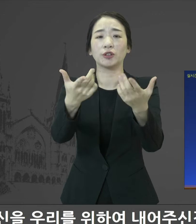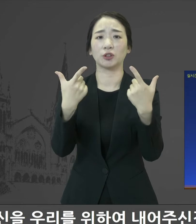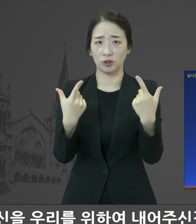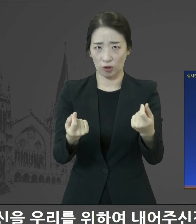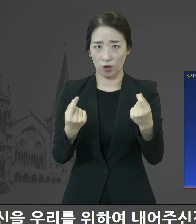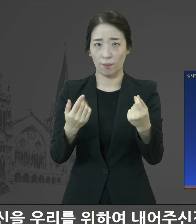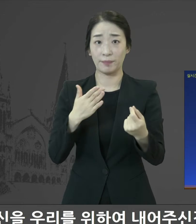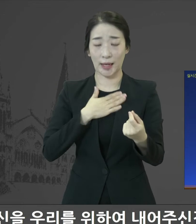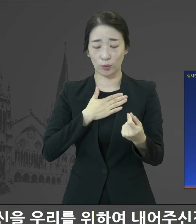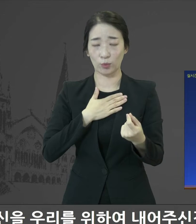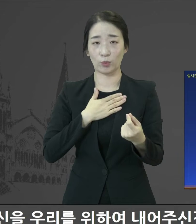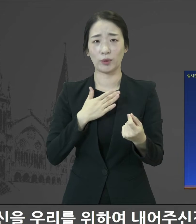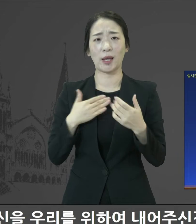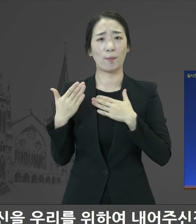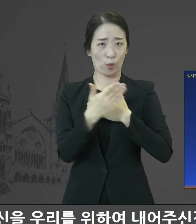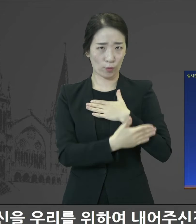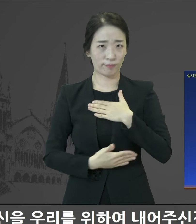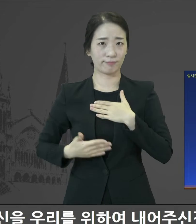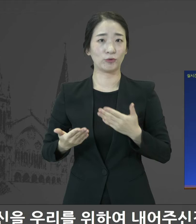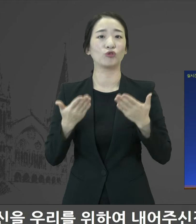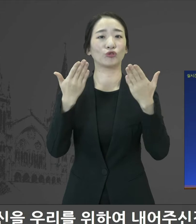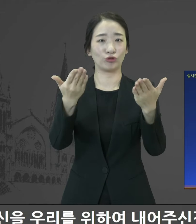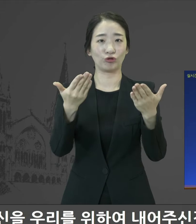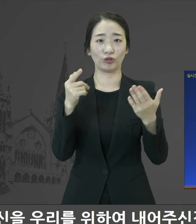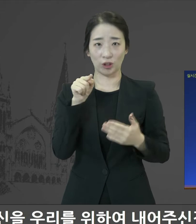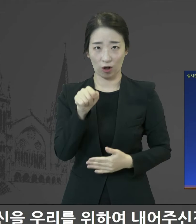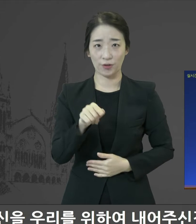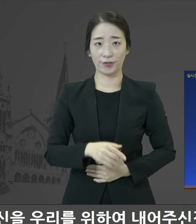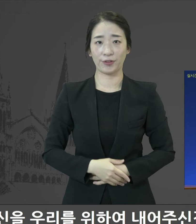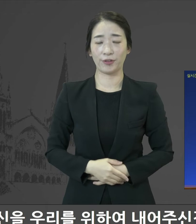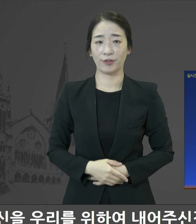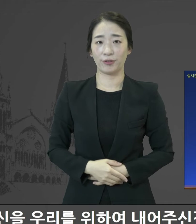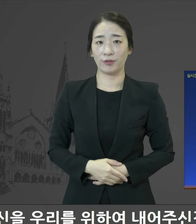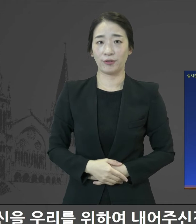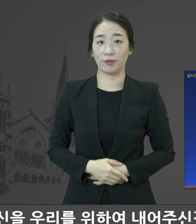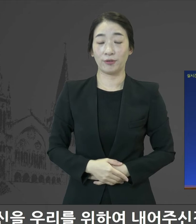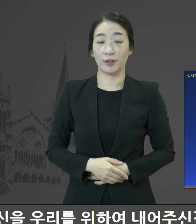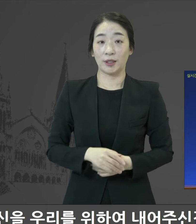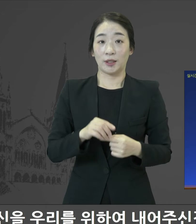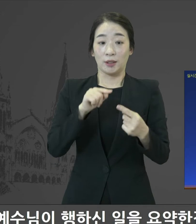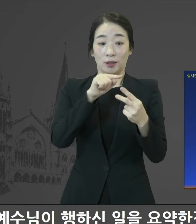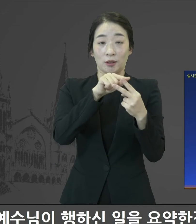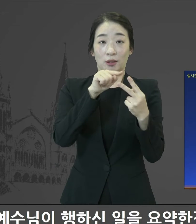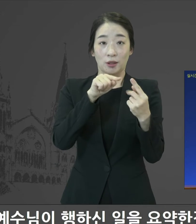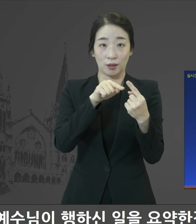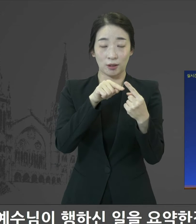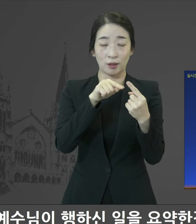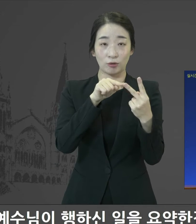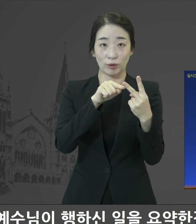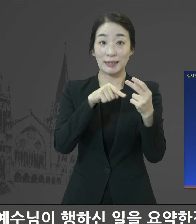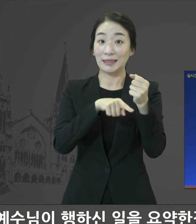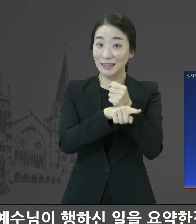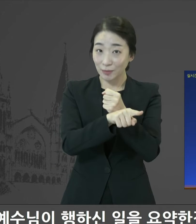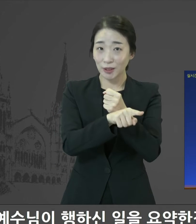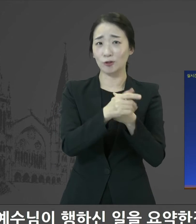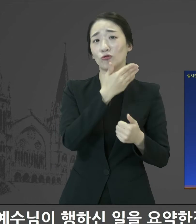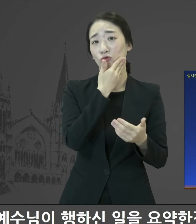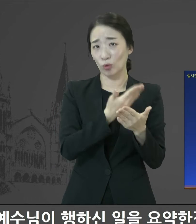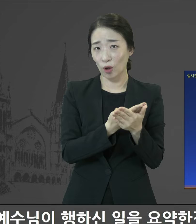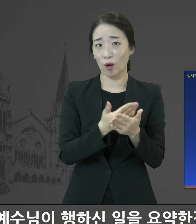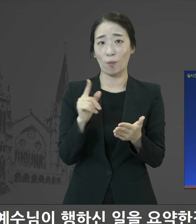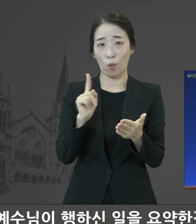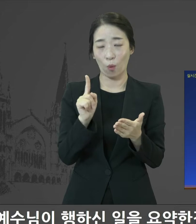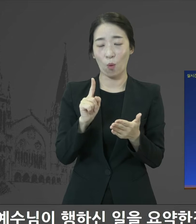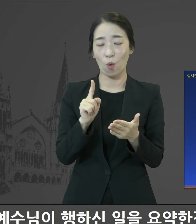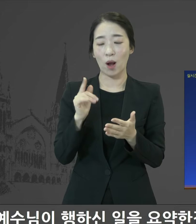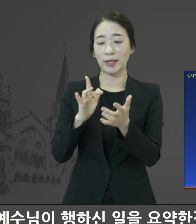것입니다. 저는 이 안에 두 가지 중요한 의미가 담겨 있다고 믿습니다. 첫째는 기쁘게